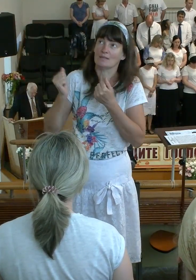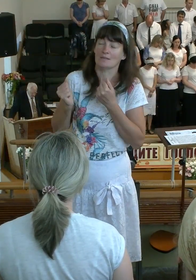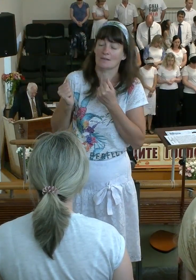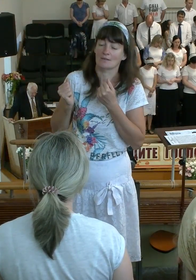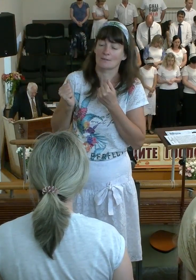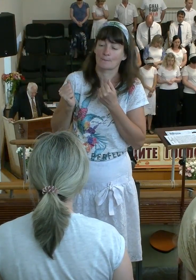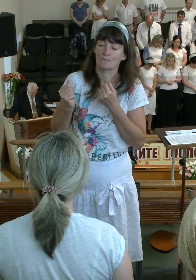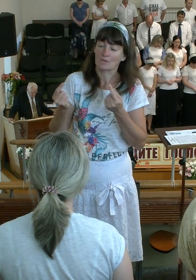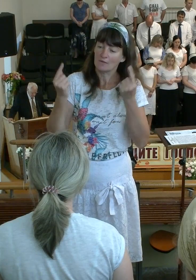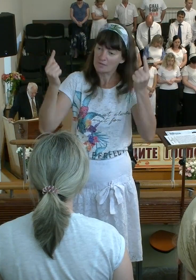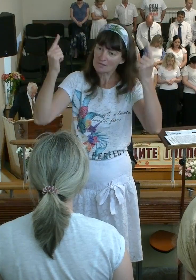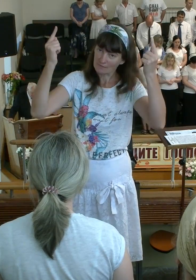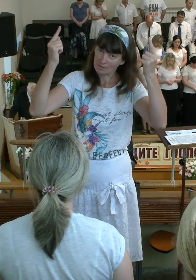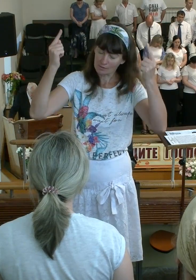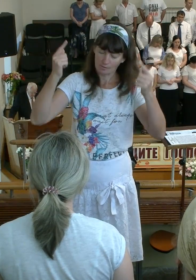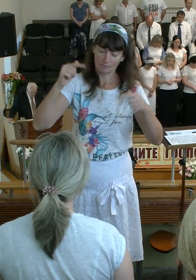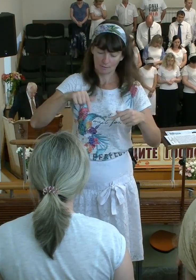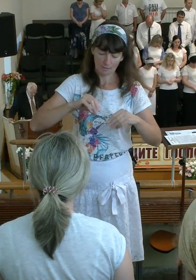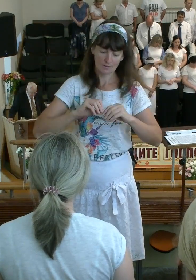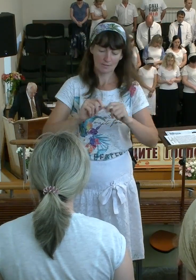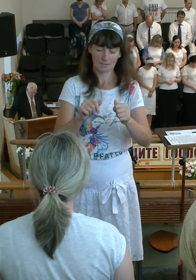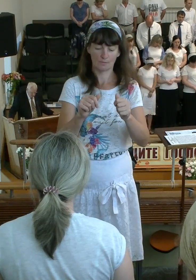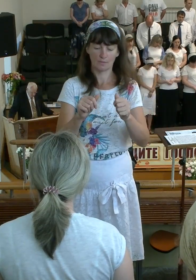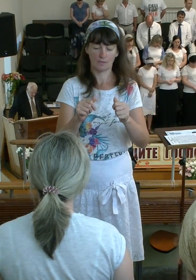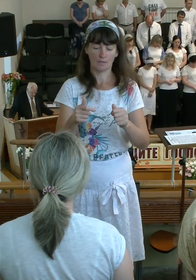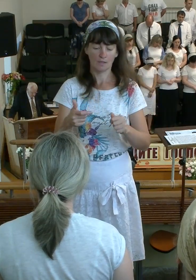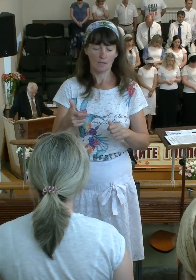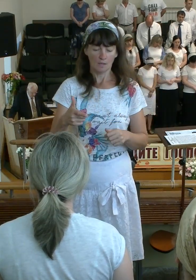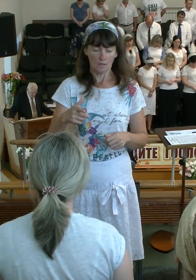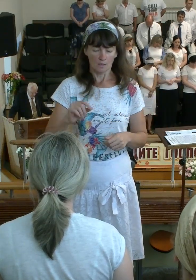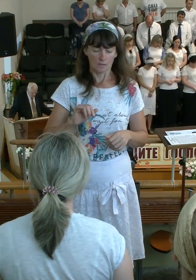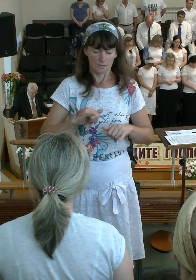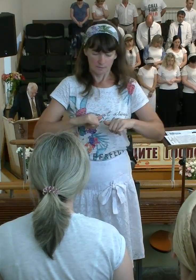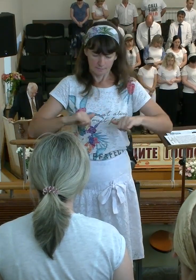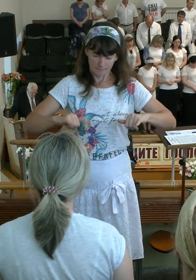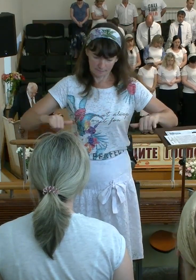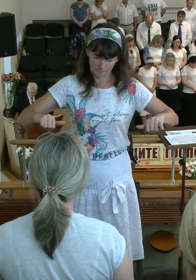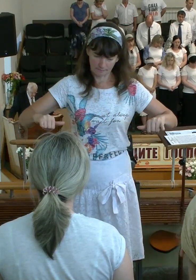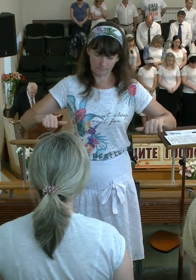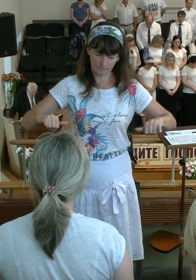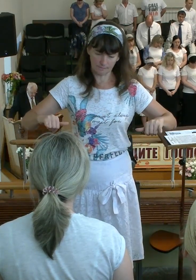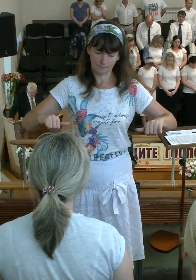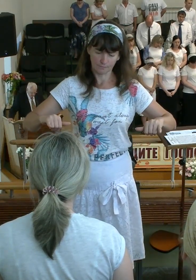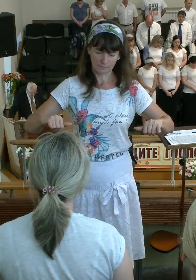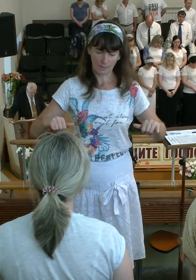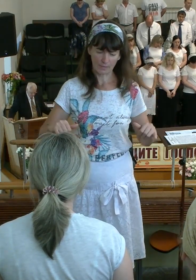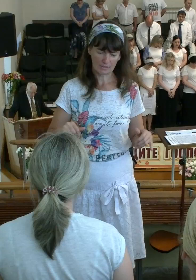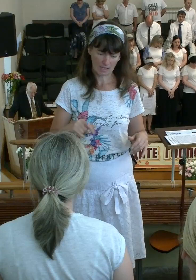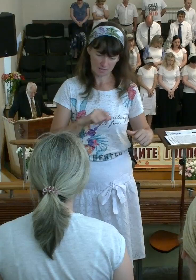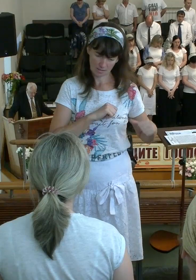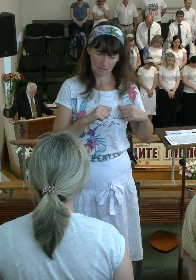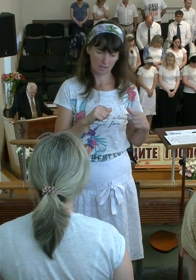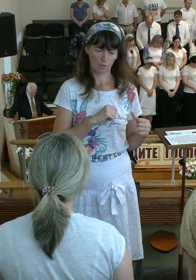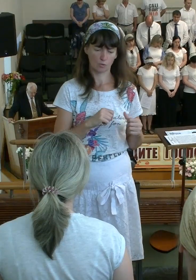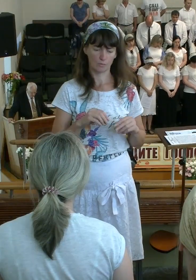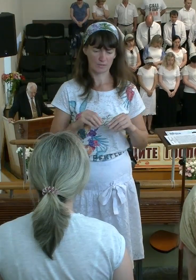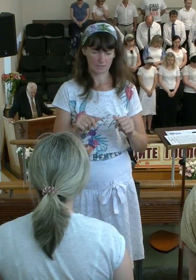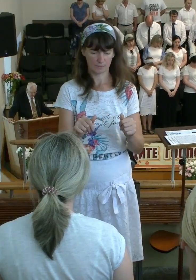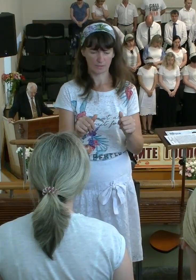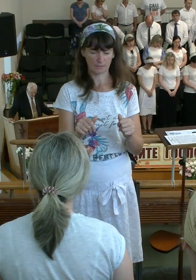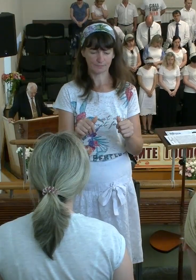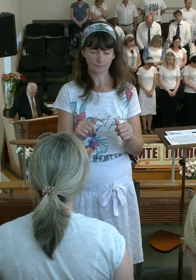принять и возвеличить Тебя в этом мире, где все больше и больше позорят имя Христа, где все больше и